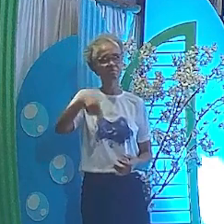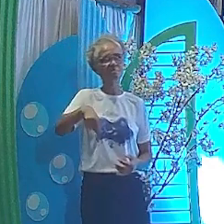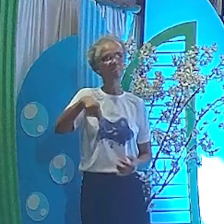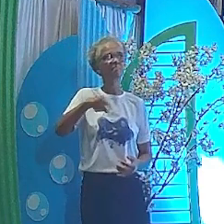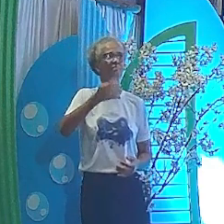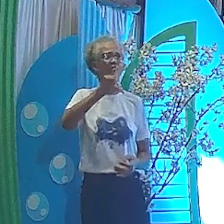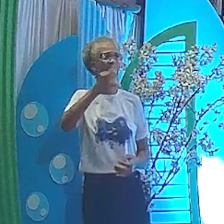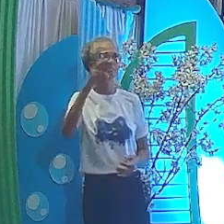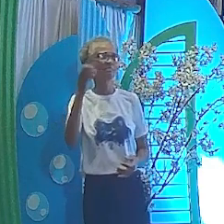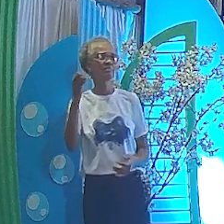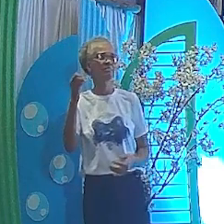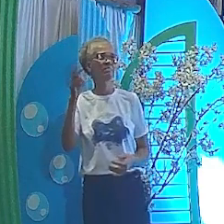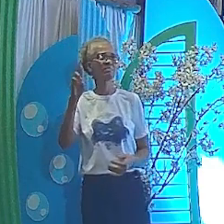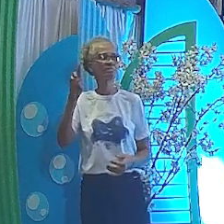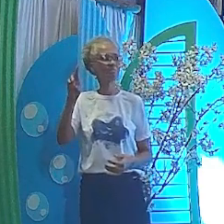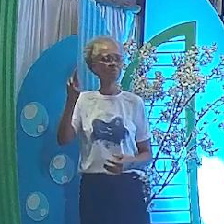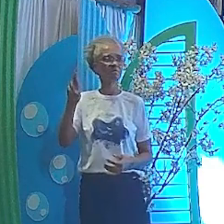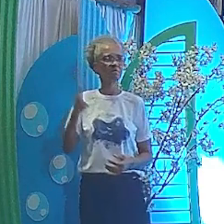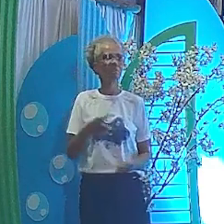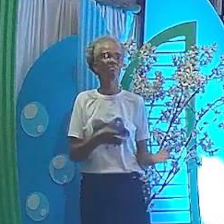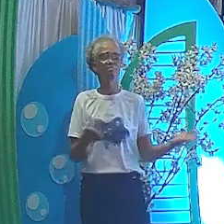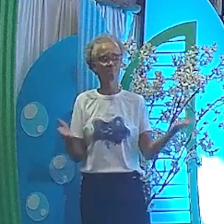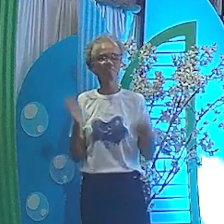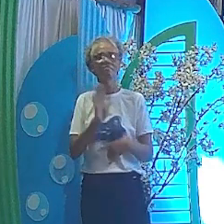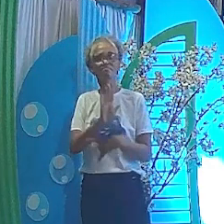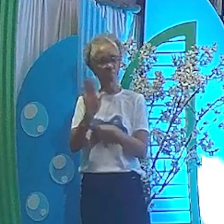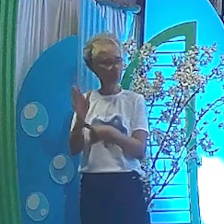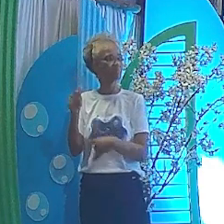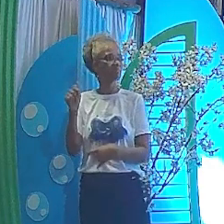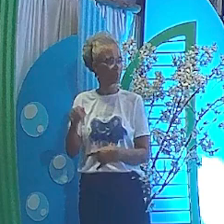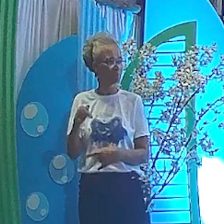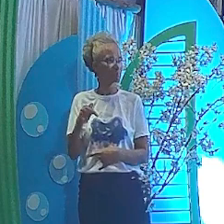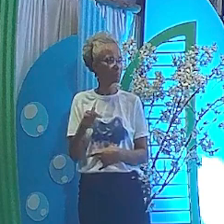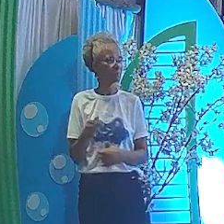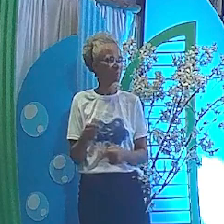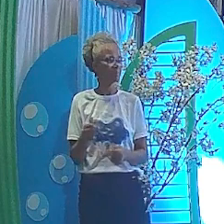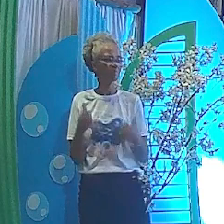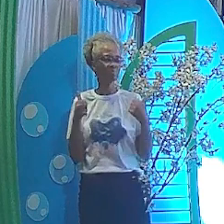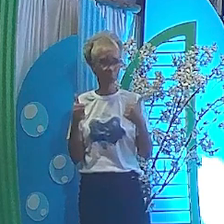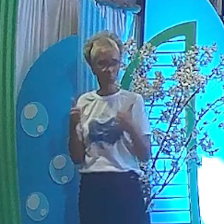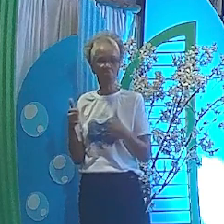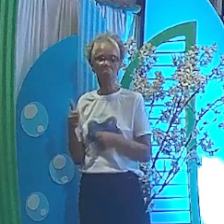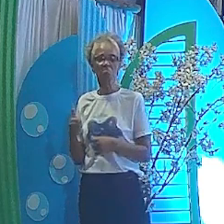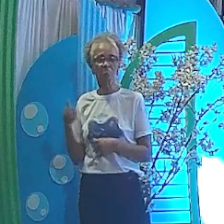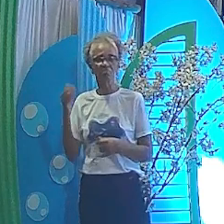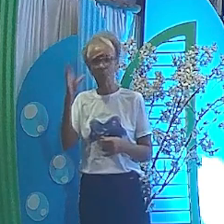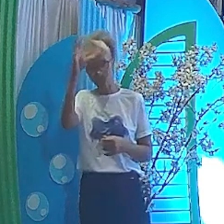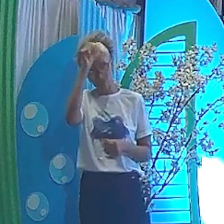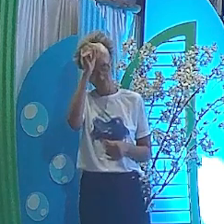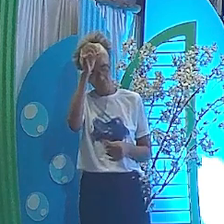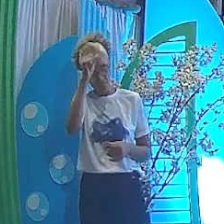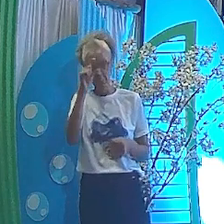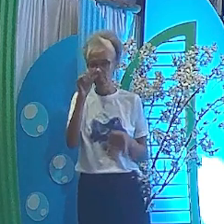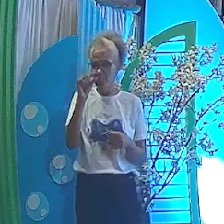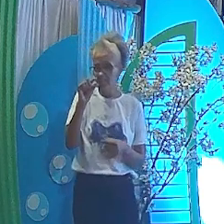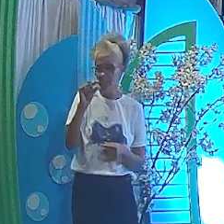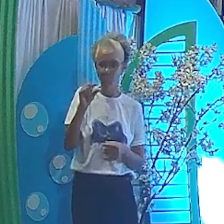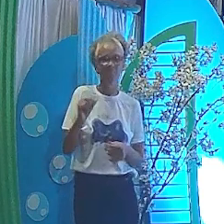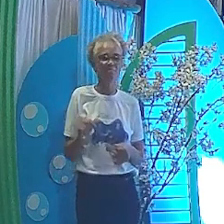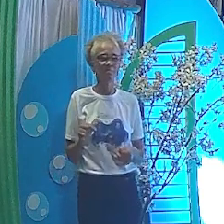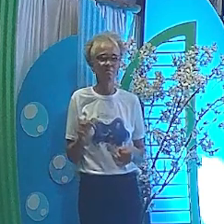Alaô Coutinho para fazer estágio de produção cultural aqui com a gente, aprender um pouquinho, ter